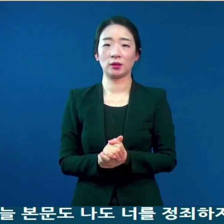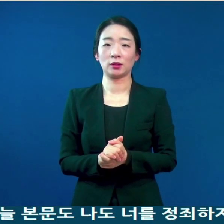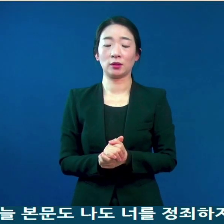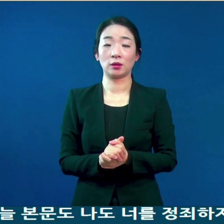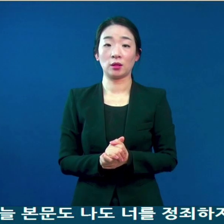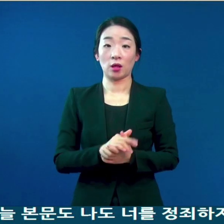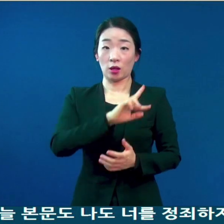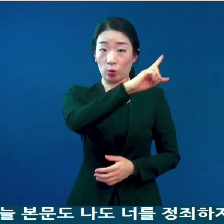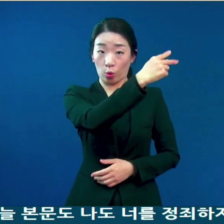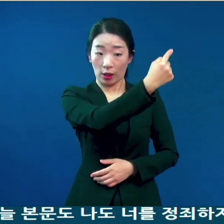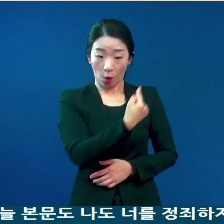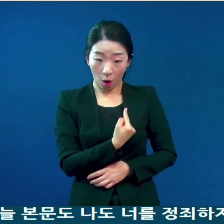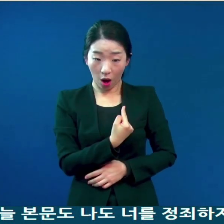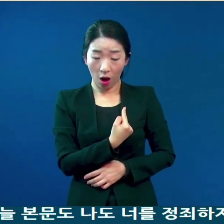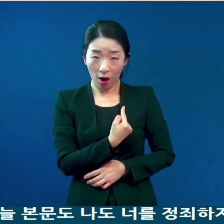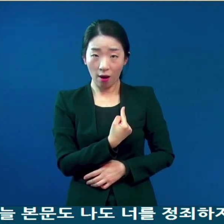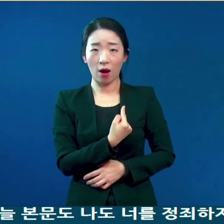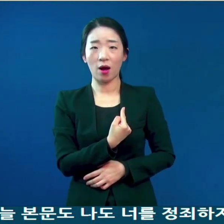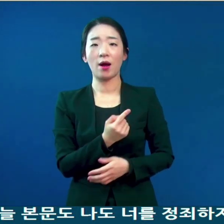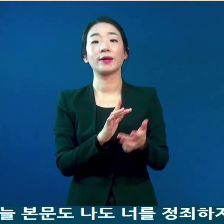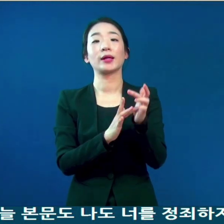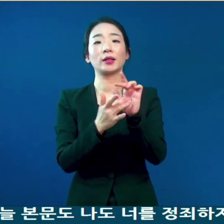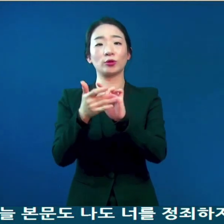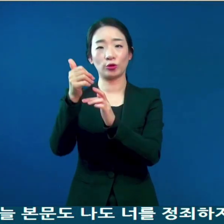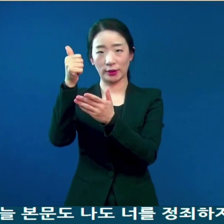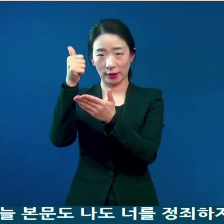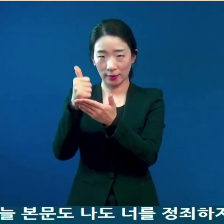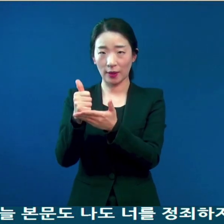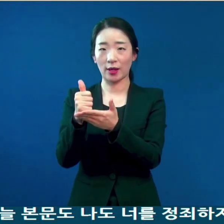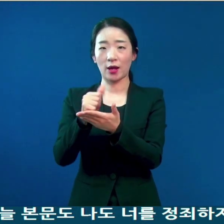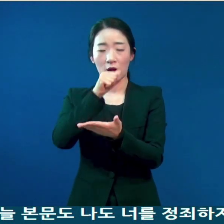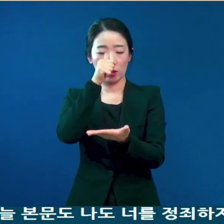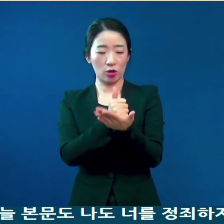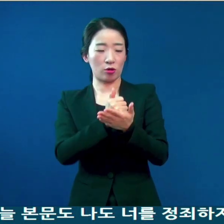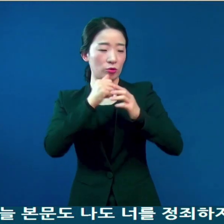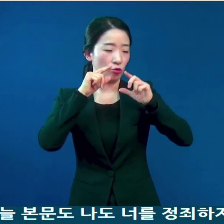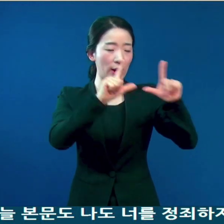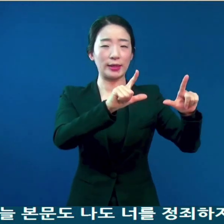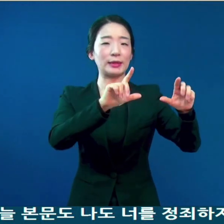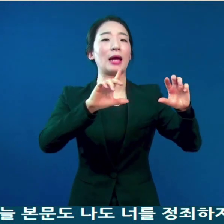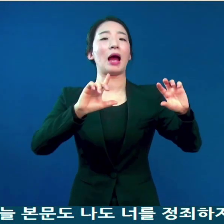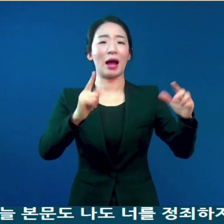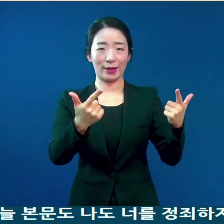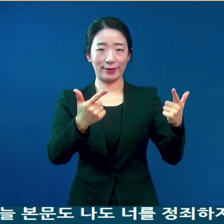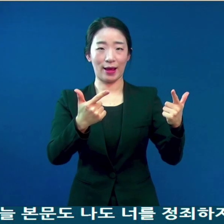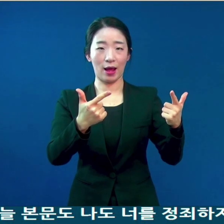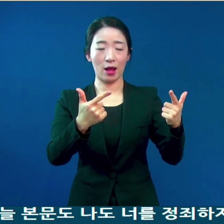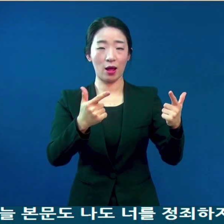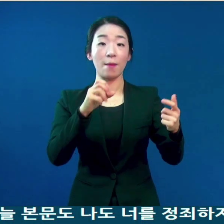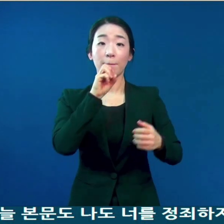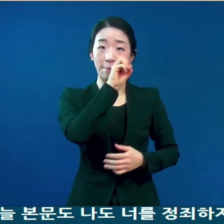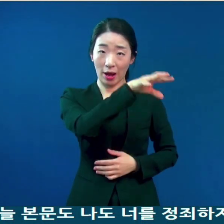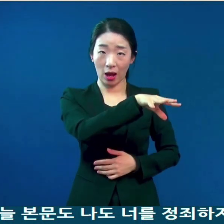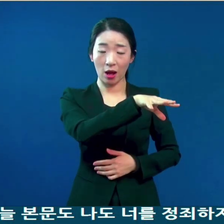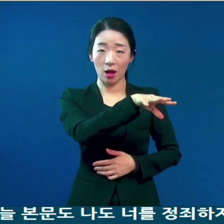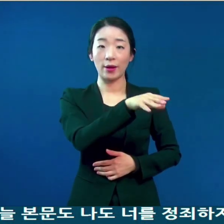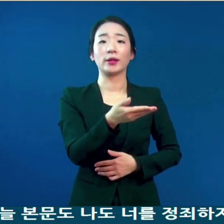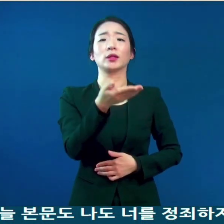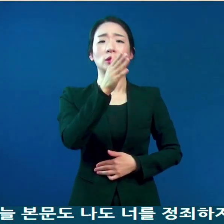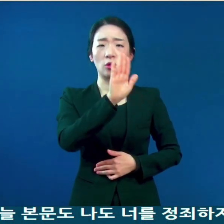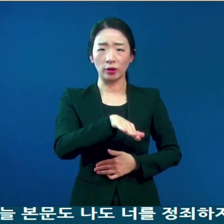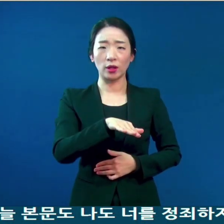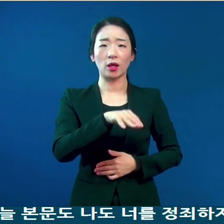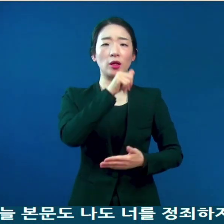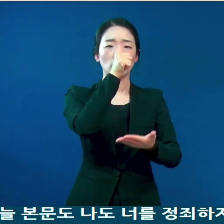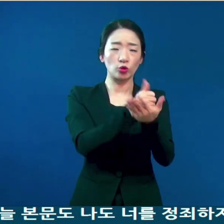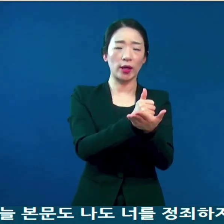돌이키는 데는 예수님의 정죄하지 않겠다는 이 말씀이 그대로 적용이 됩니다. 그런데